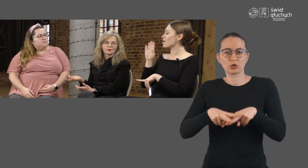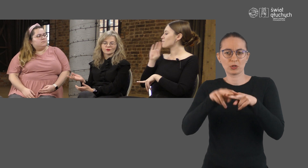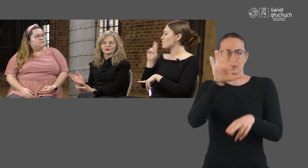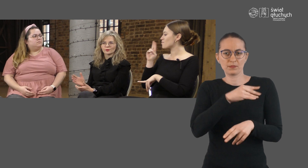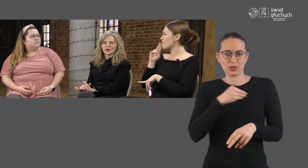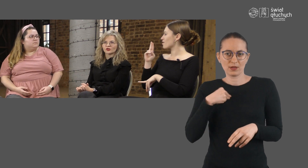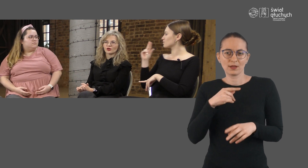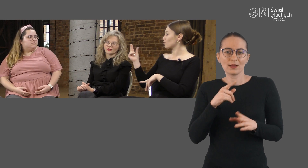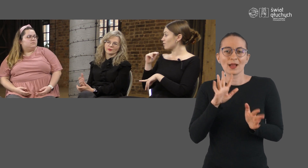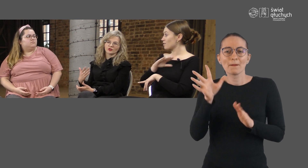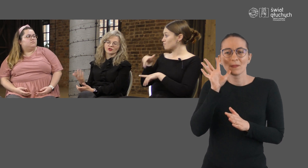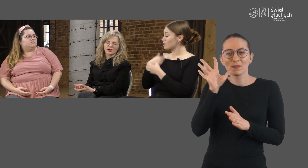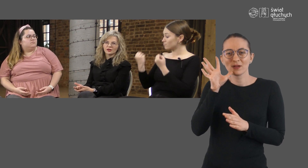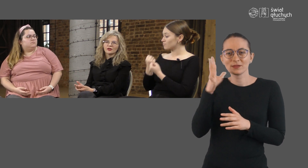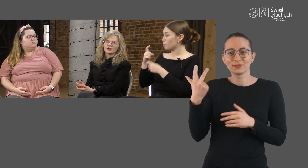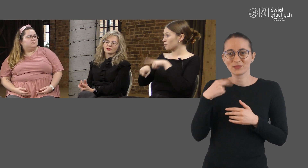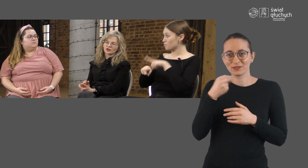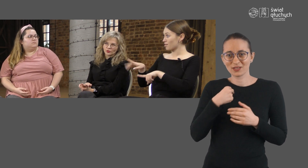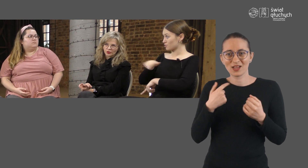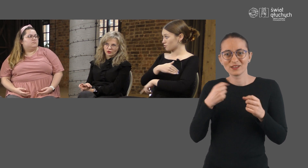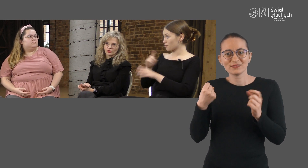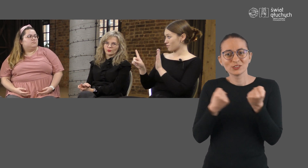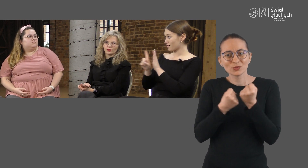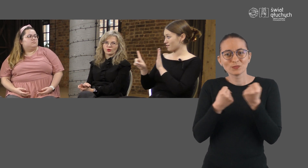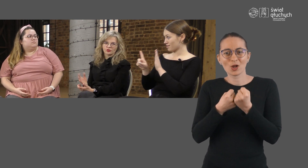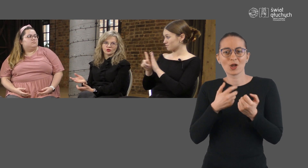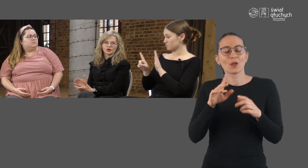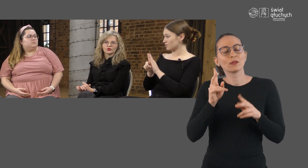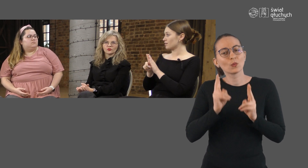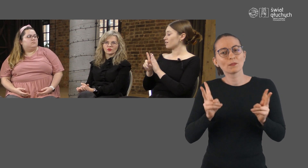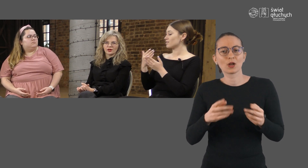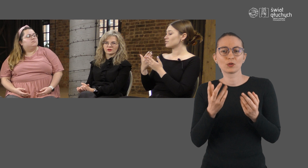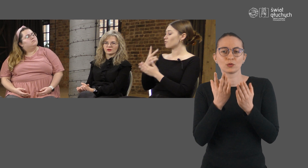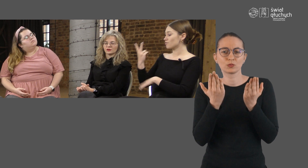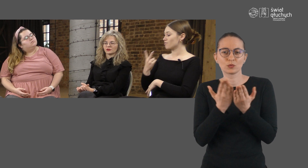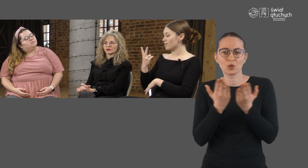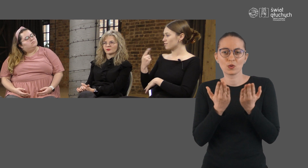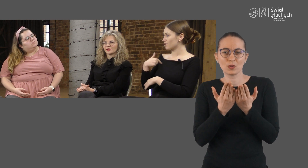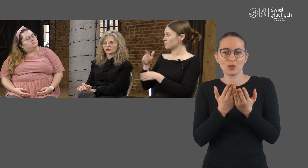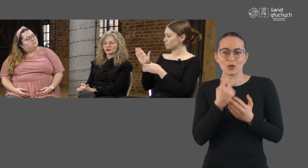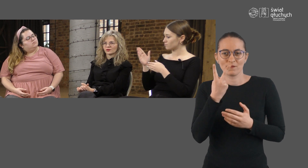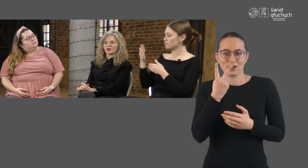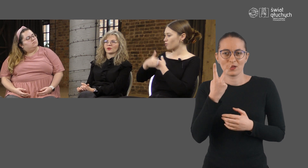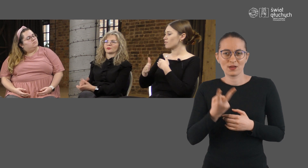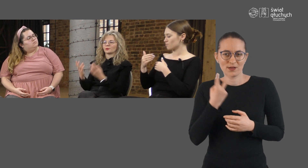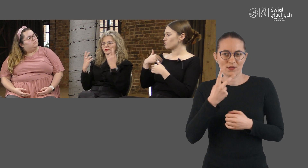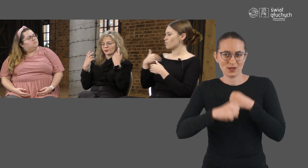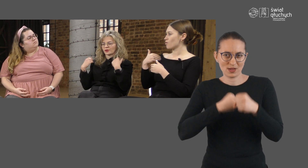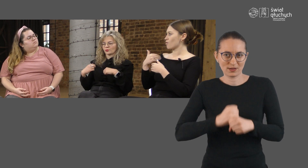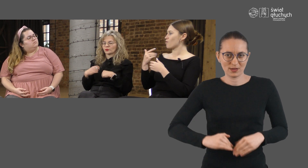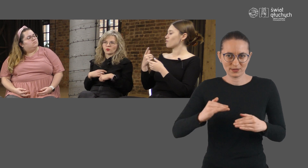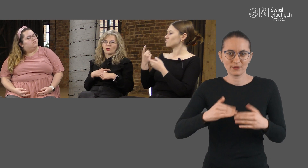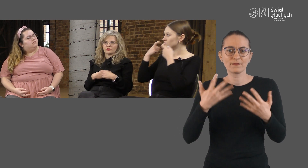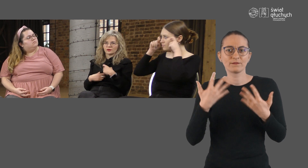nie, spróbujemy w normalnej szkole, tym bardziej, że tak dopiero po skończeniu 2 lat zostałam diagnozowana. Miałam